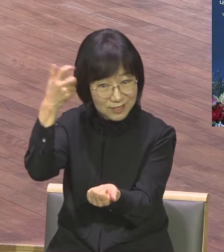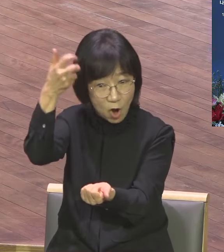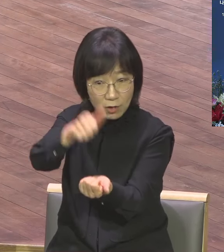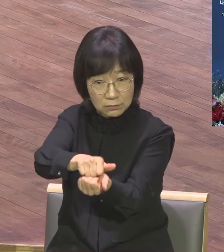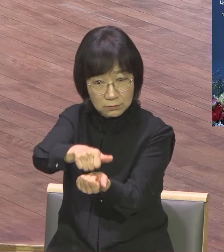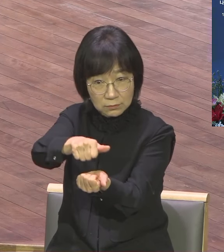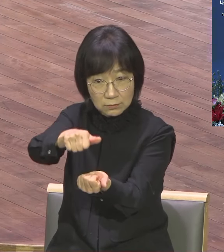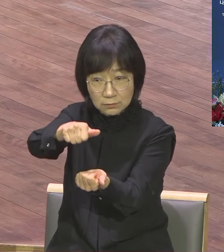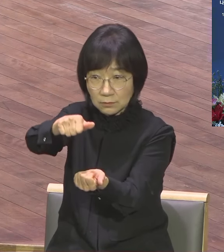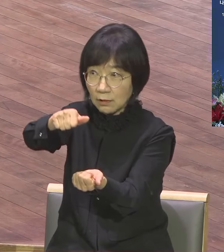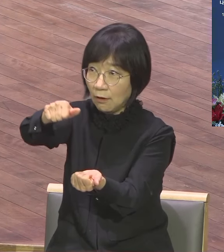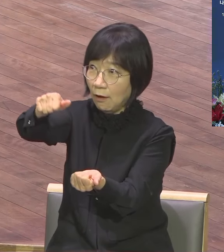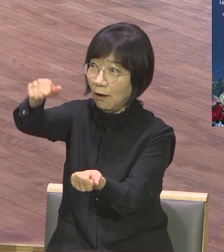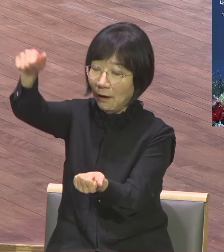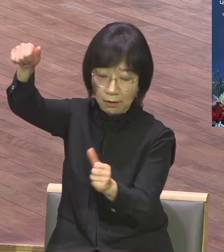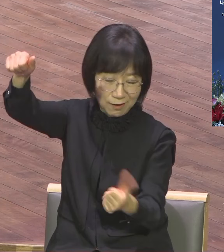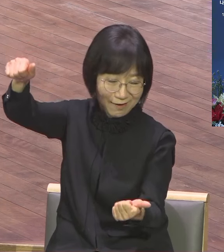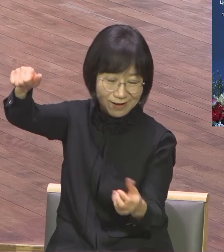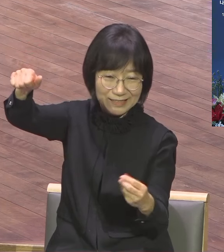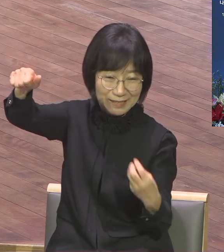태워버리 끝나요.